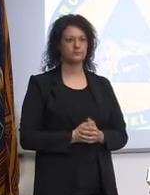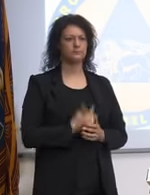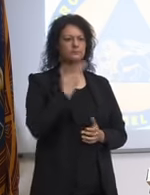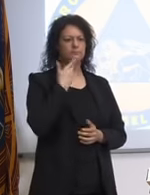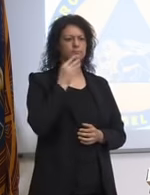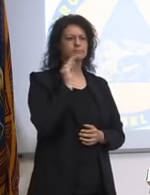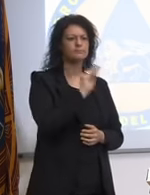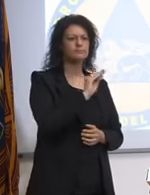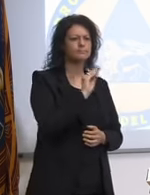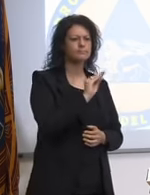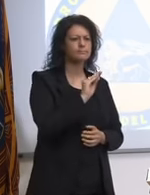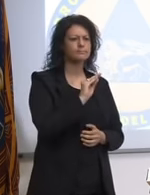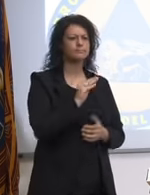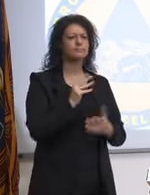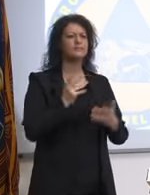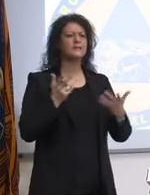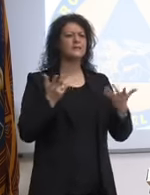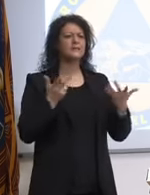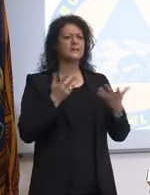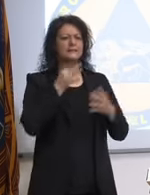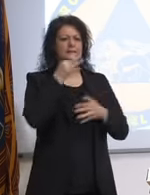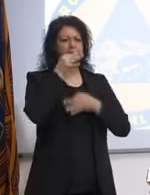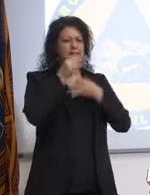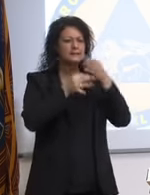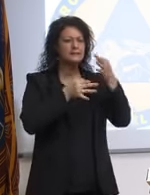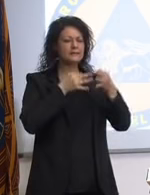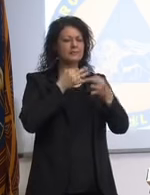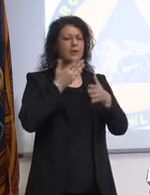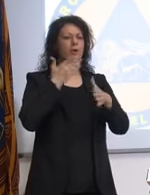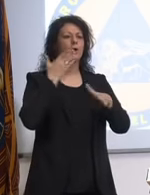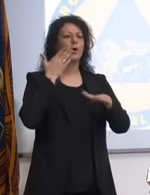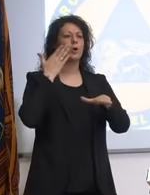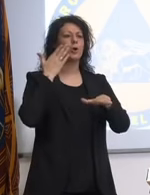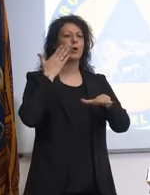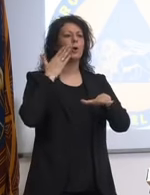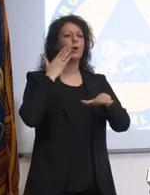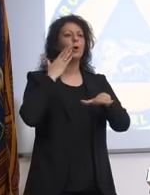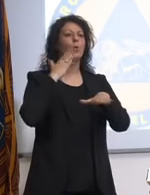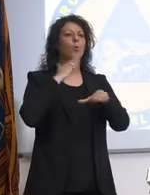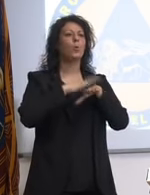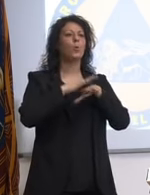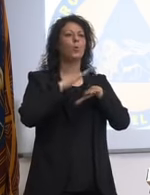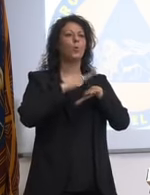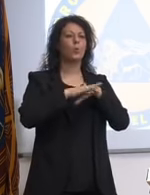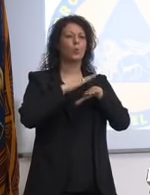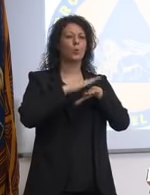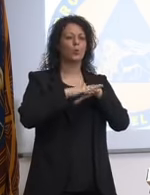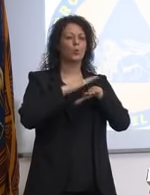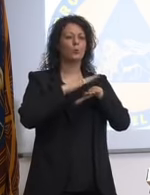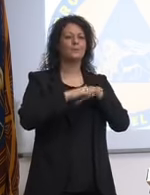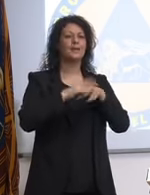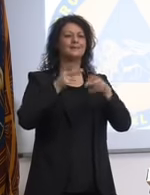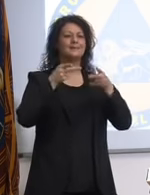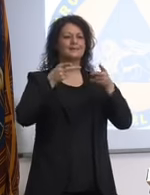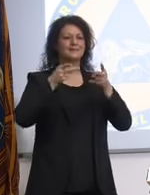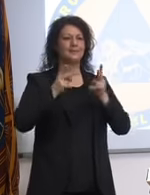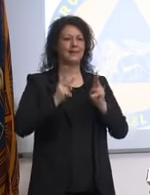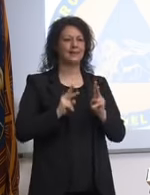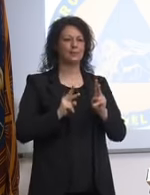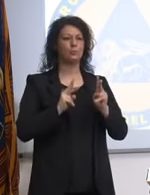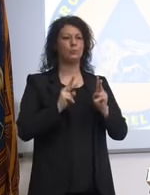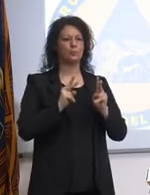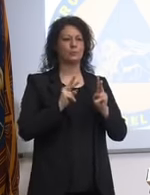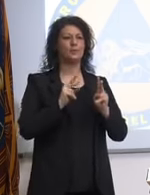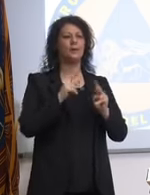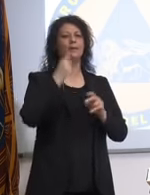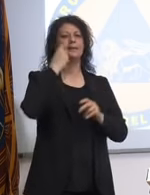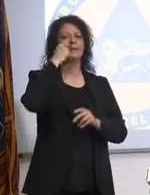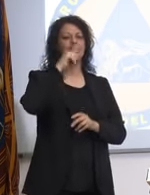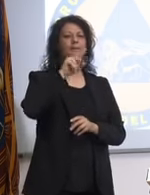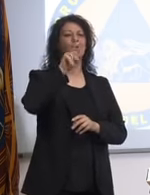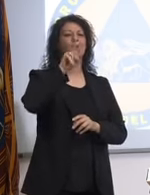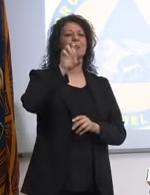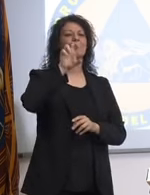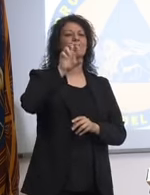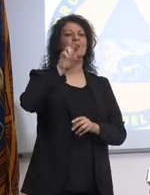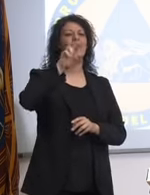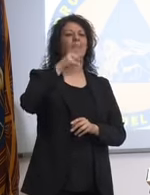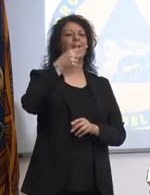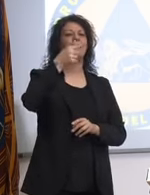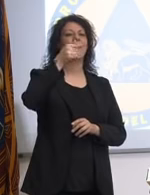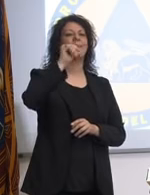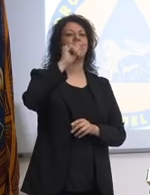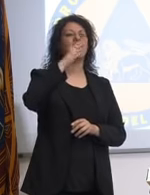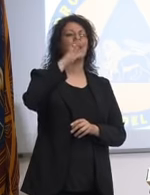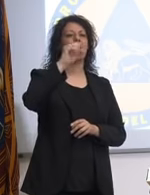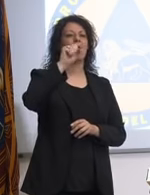la utilizzazione verticale delle sedute. La sua ordinanza dice... dobbiamo